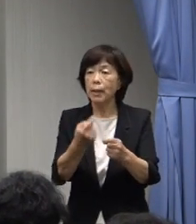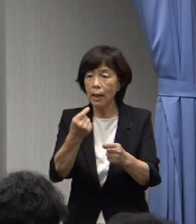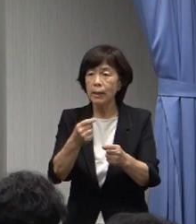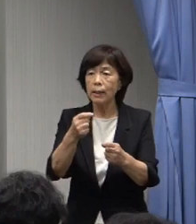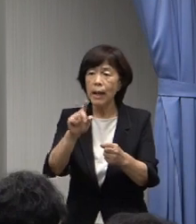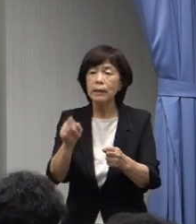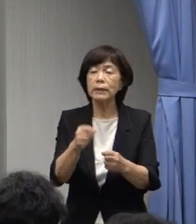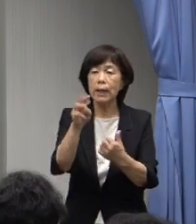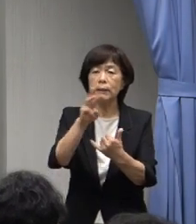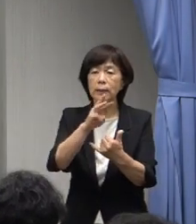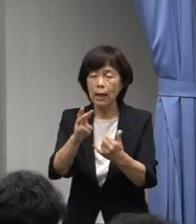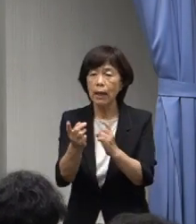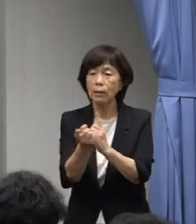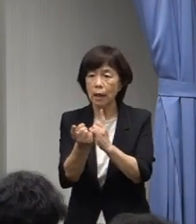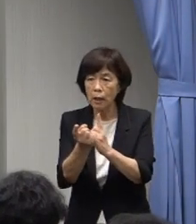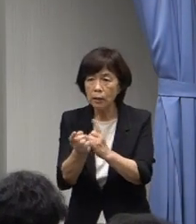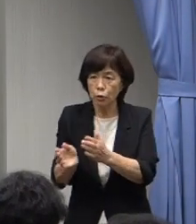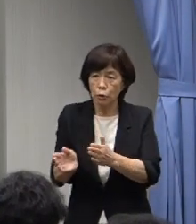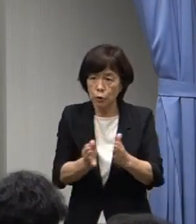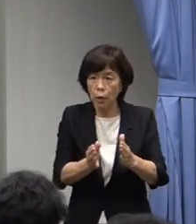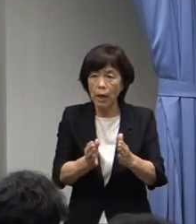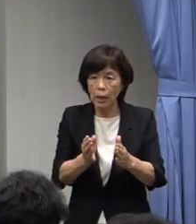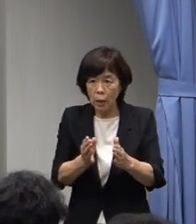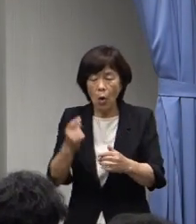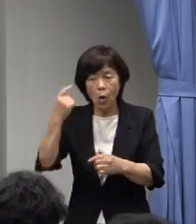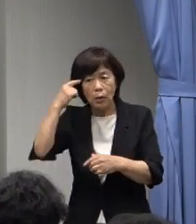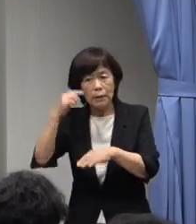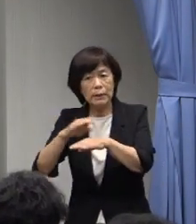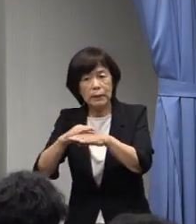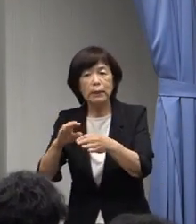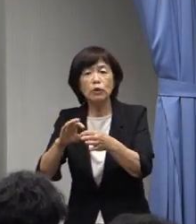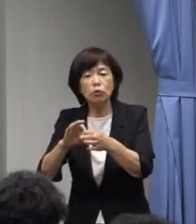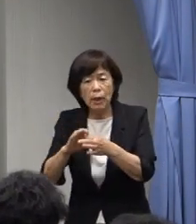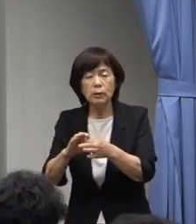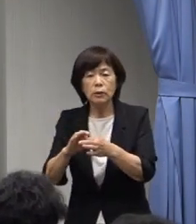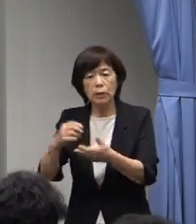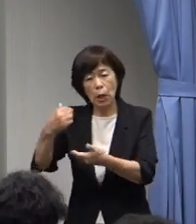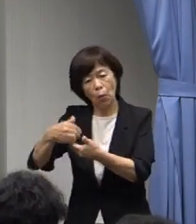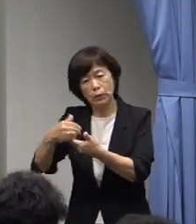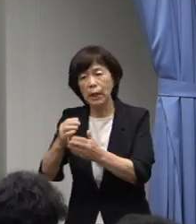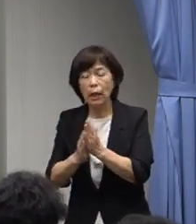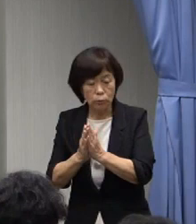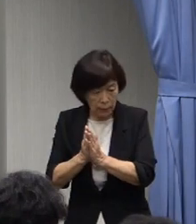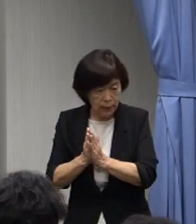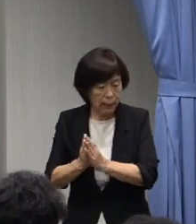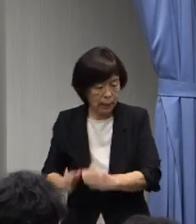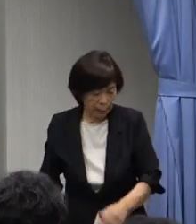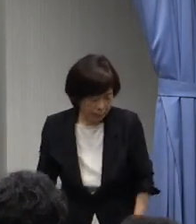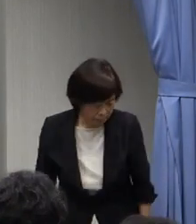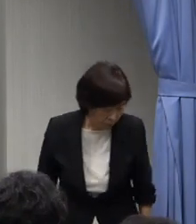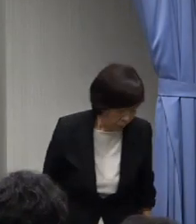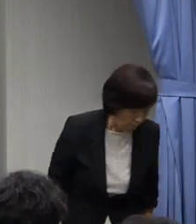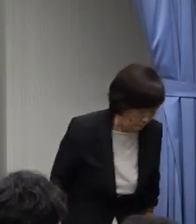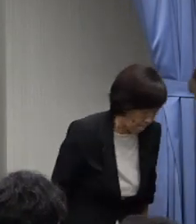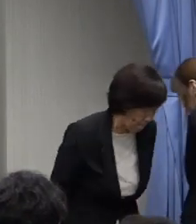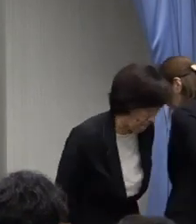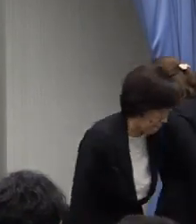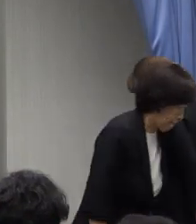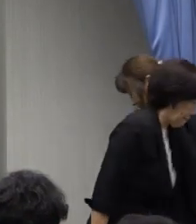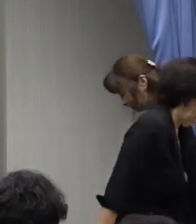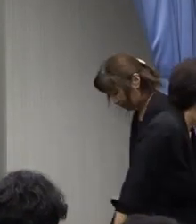にどのように備えていったらいいのか、またその意識づけについて教えてください。 もう5年が経ちますけれ